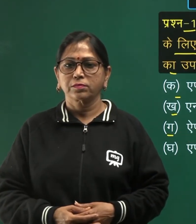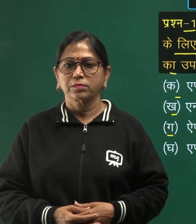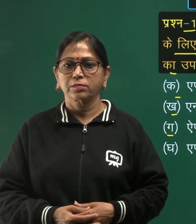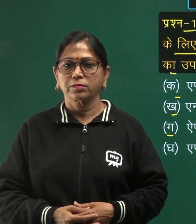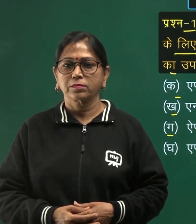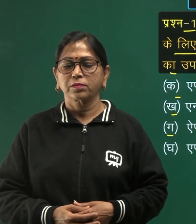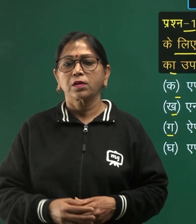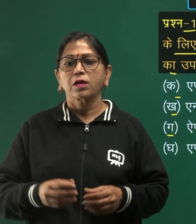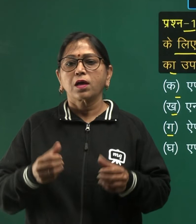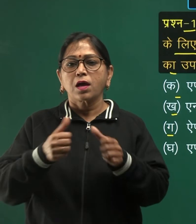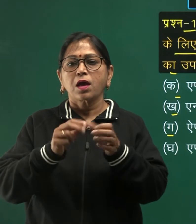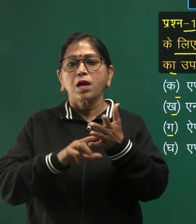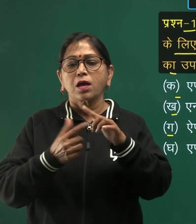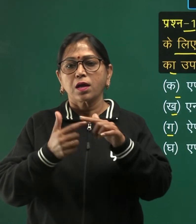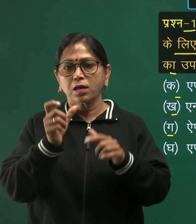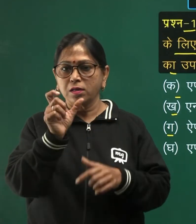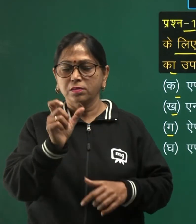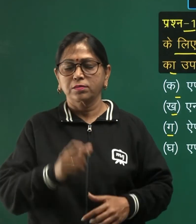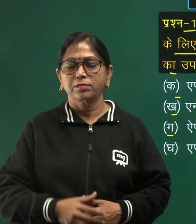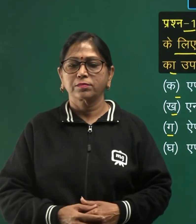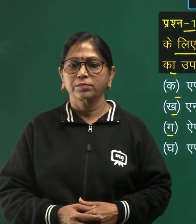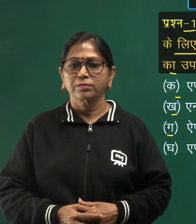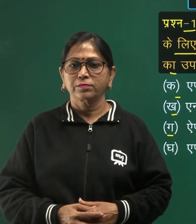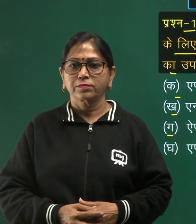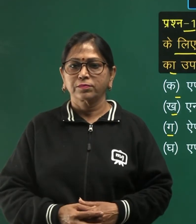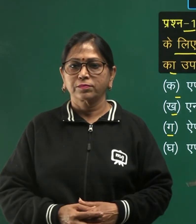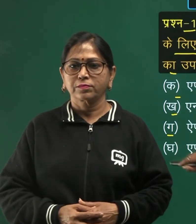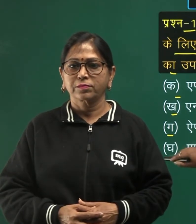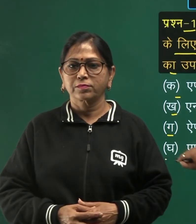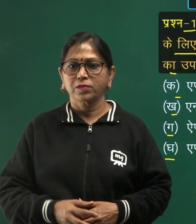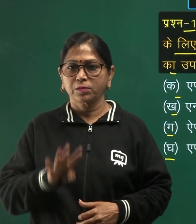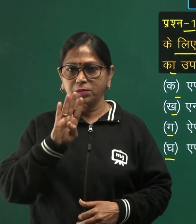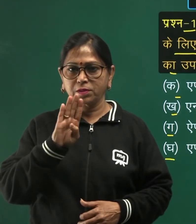नंबर 3 एंटासिड pratiyal